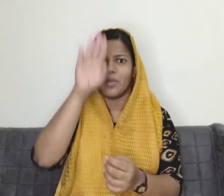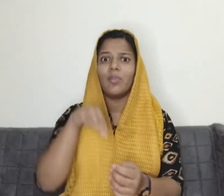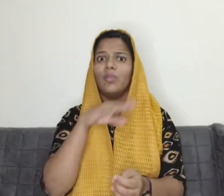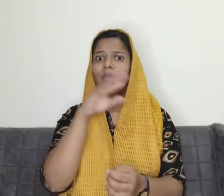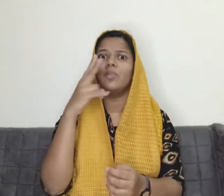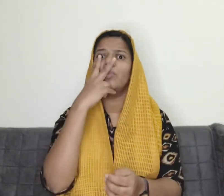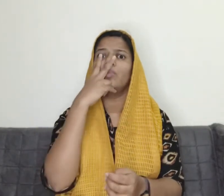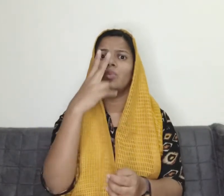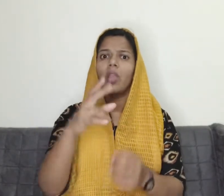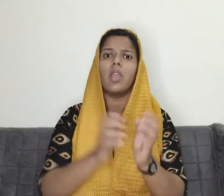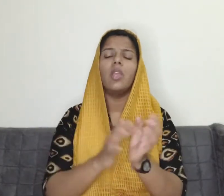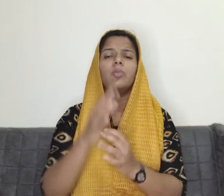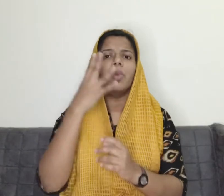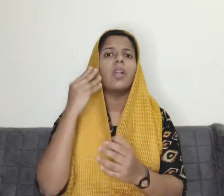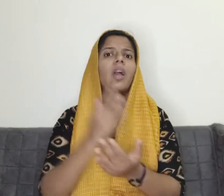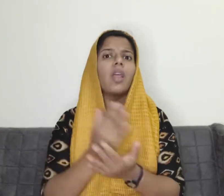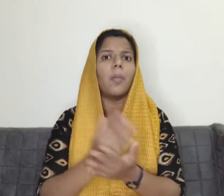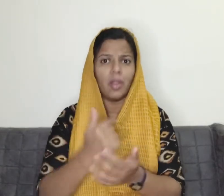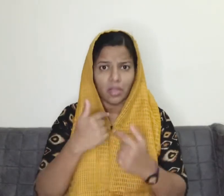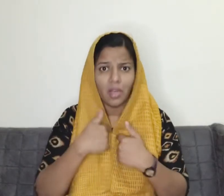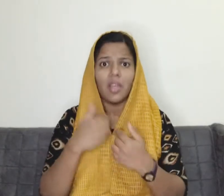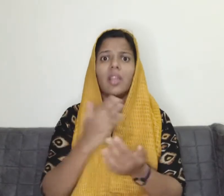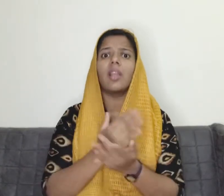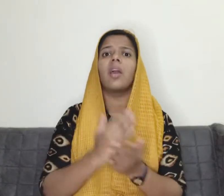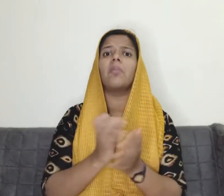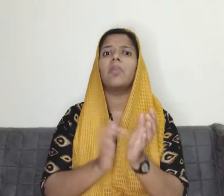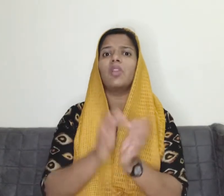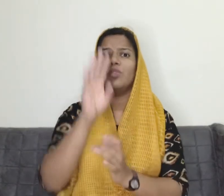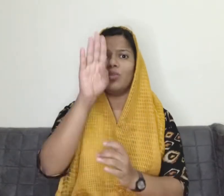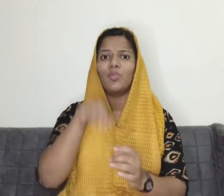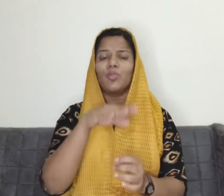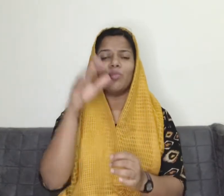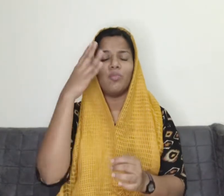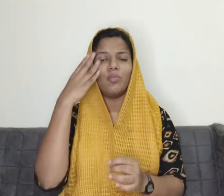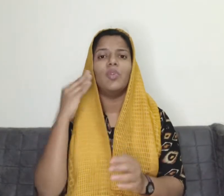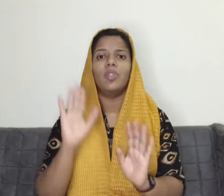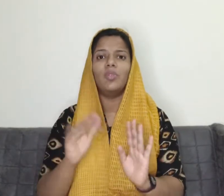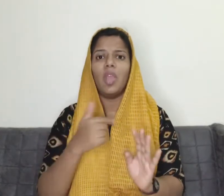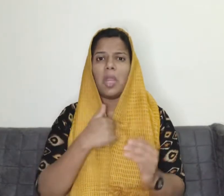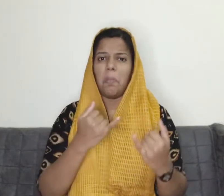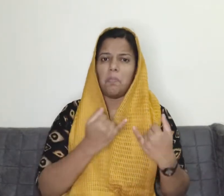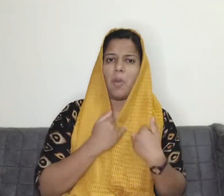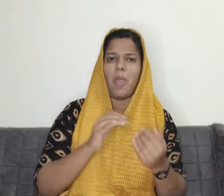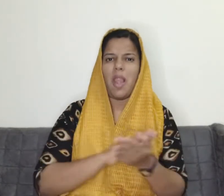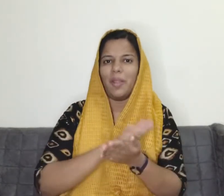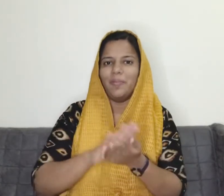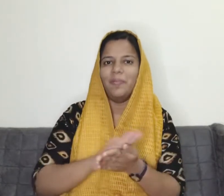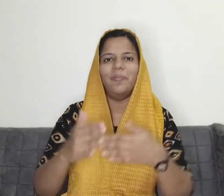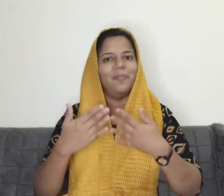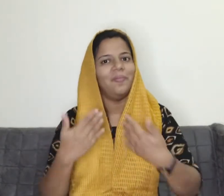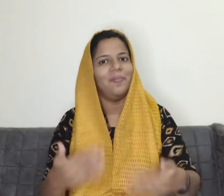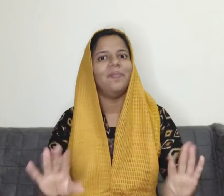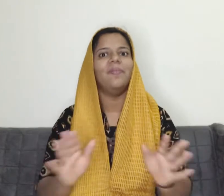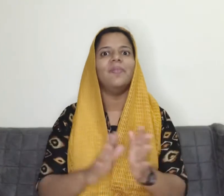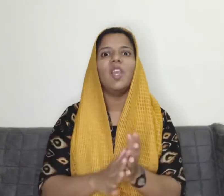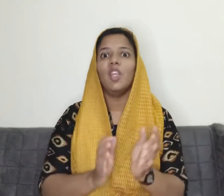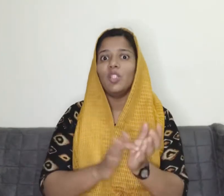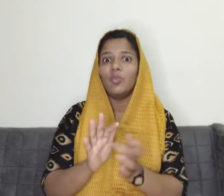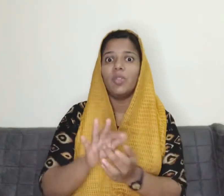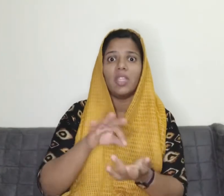യേശുവേ നീ എനിക്ക് വേണ്ടിയാണ് മരിച്ചെന്ന് പറയുമ്പോൾ നമ്മുടെ അകൃത്യങ്ങളും ലംഘനങ്ങളും എല്ലാം മായ്ക്കപ്പെടുന്നു. അപ്പം നമ്മളിലേക്ക് എന്ത്? അപ്പം പിന്നെ ദൈവിക